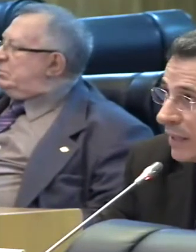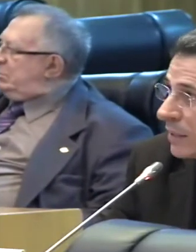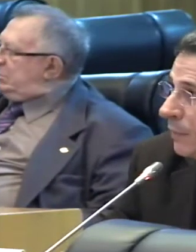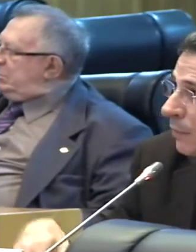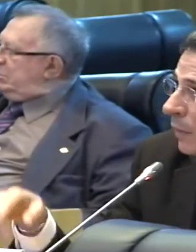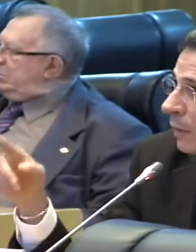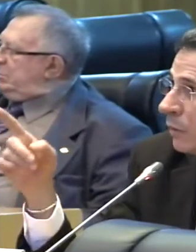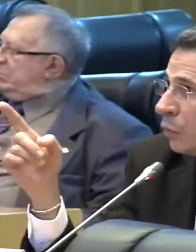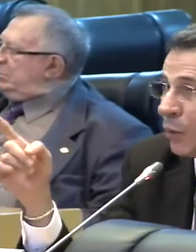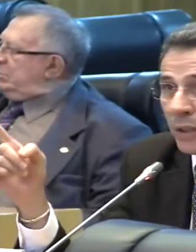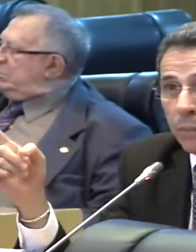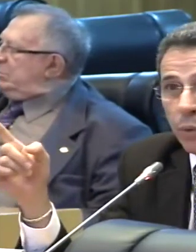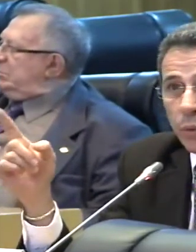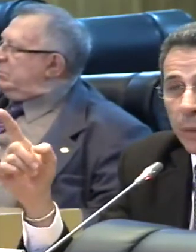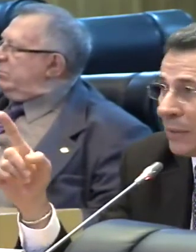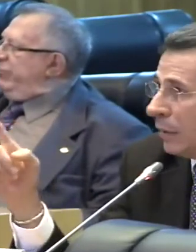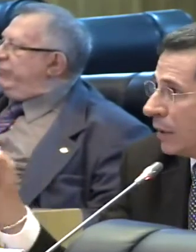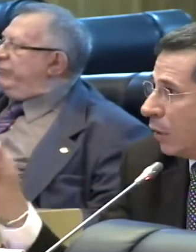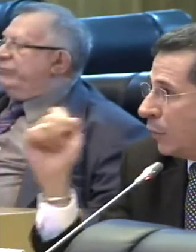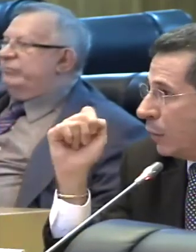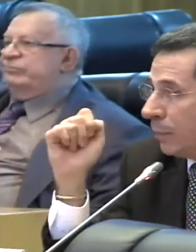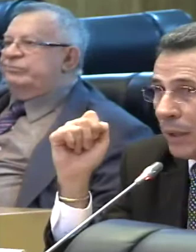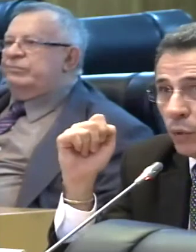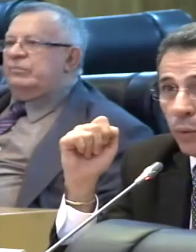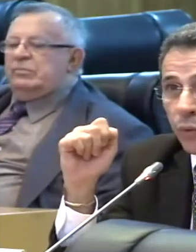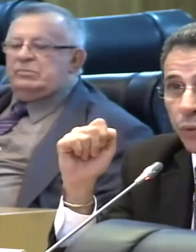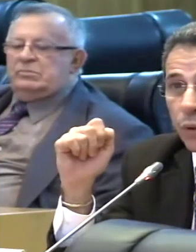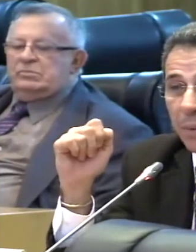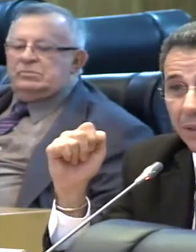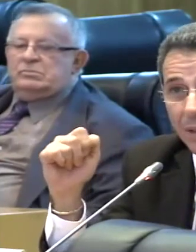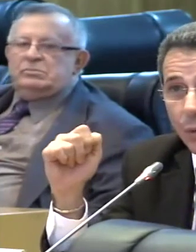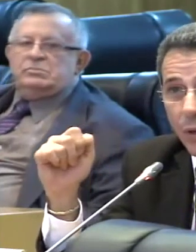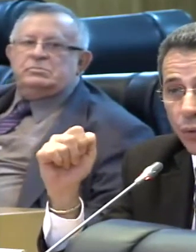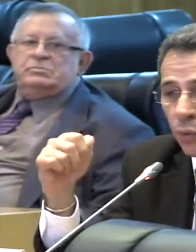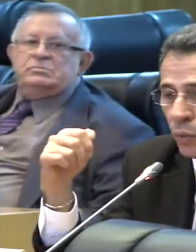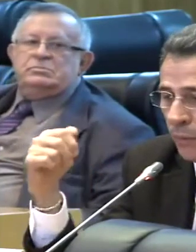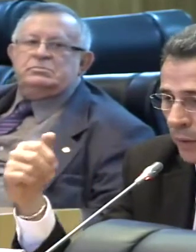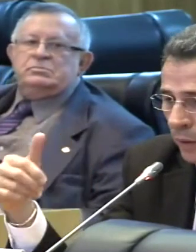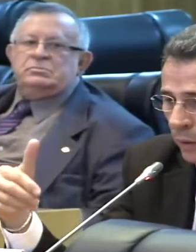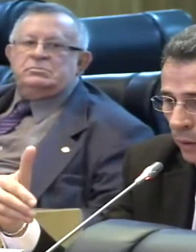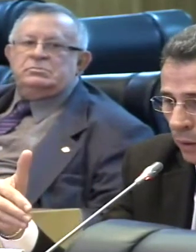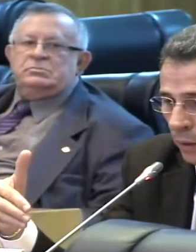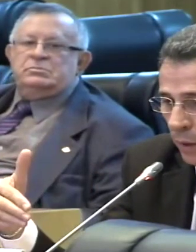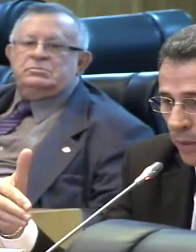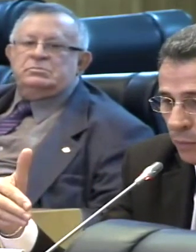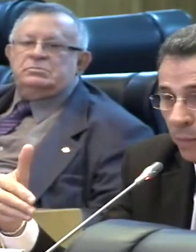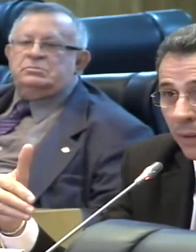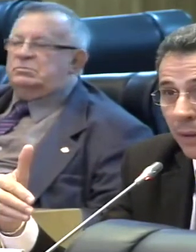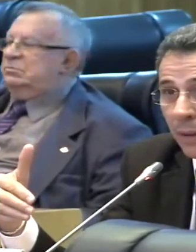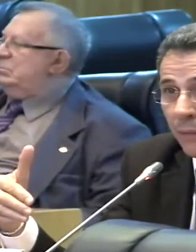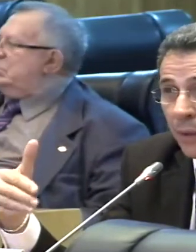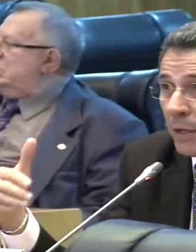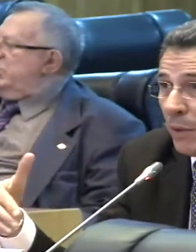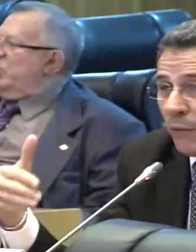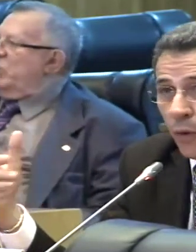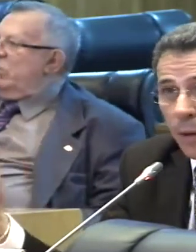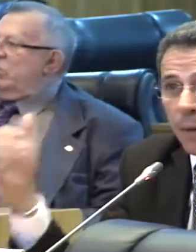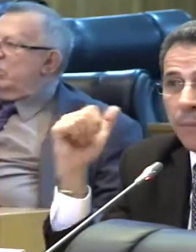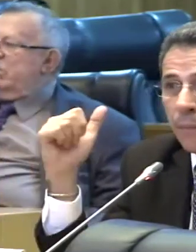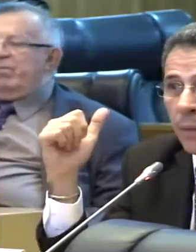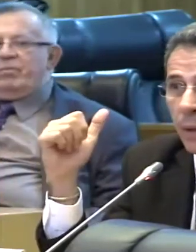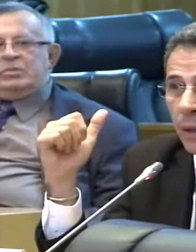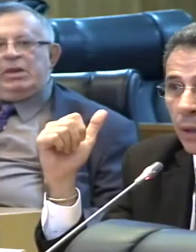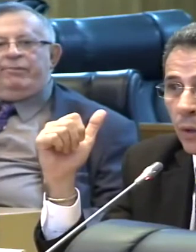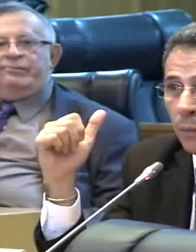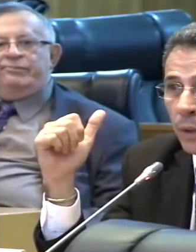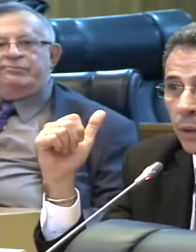de doença, subiu à tribuna um deputado, creio que foi o deputado Rubem Júnior, para tratar do assunto, e da mesma maneira, da mesma